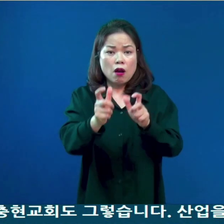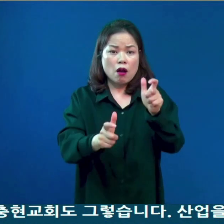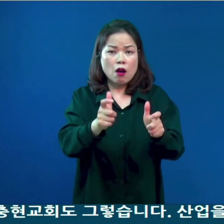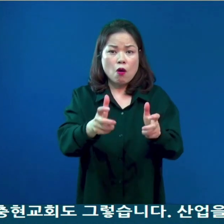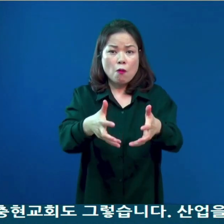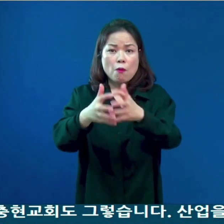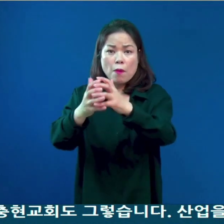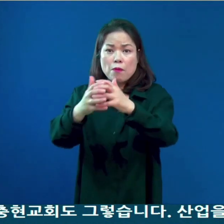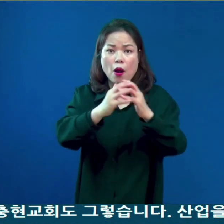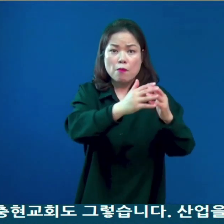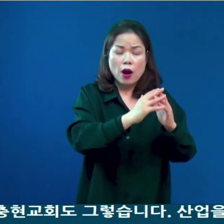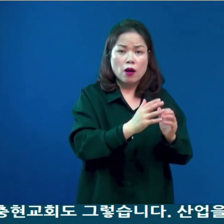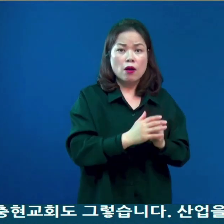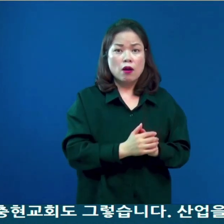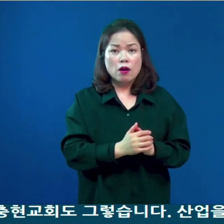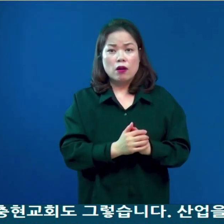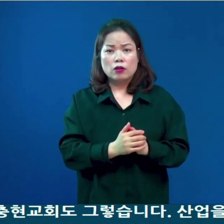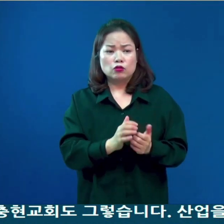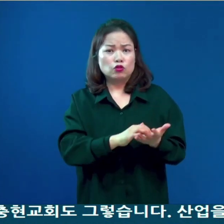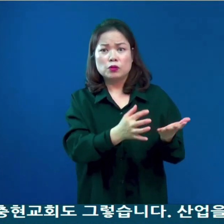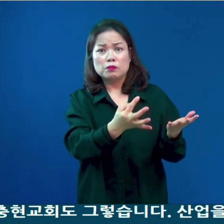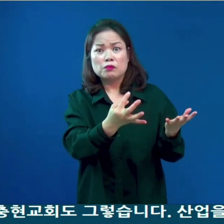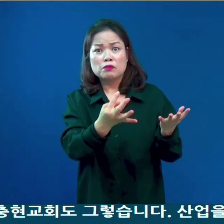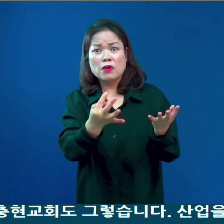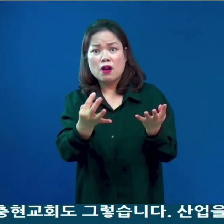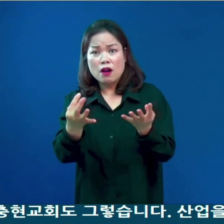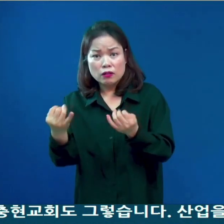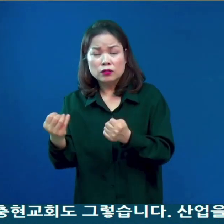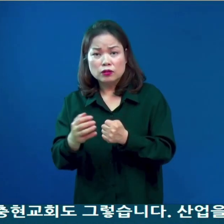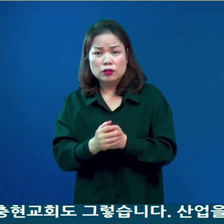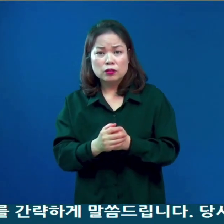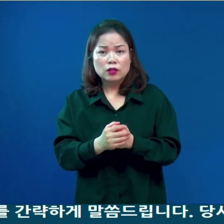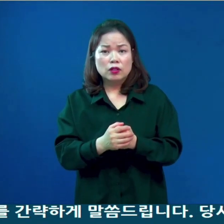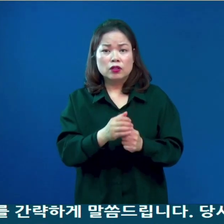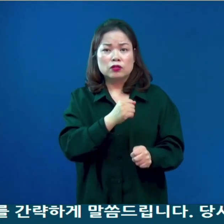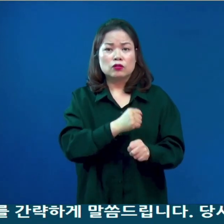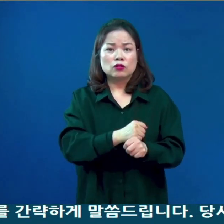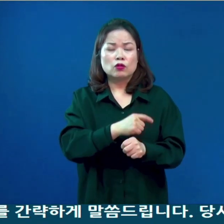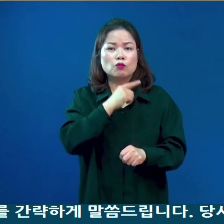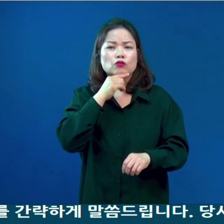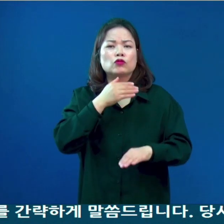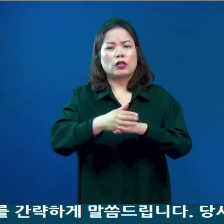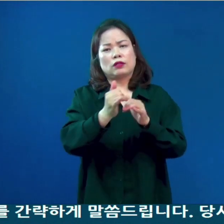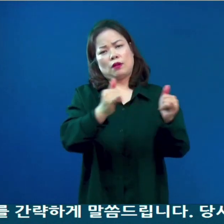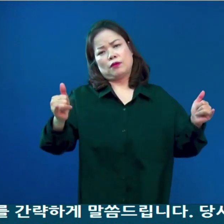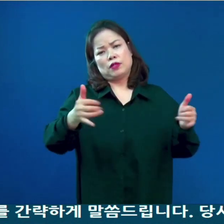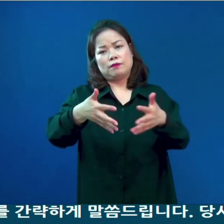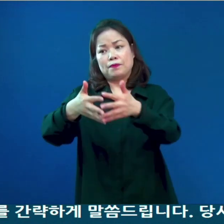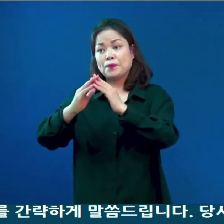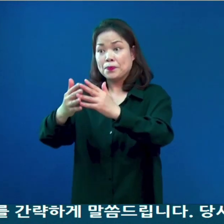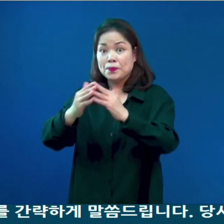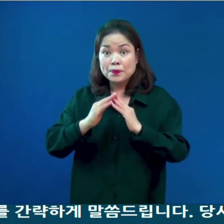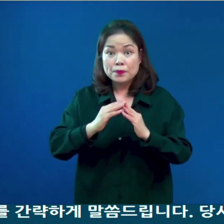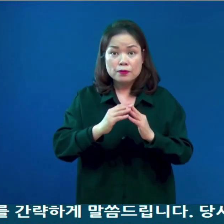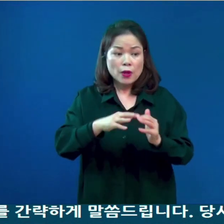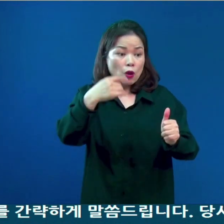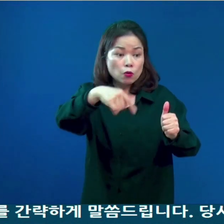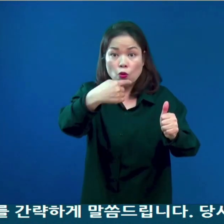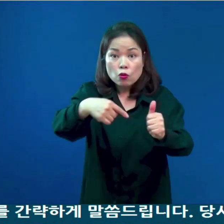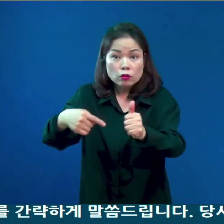경제 5단체의 그 수많은 기업들의 모든 출신들이 북한 출신입니다. 교육을